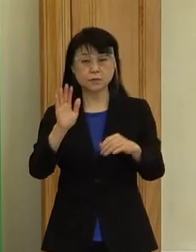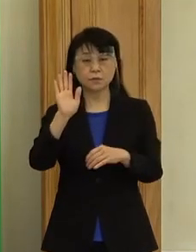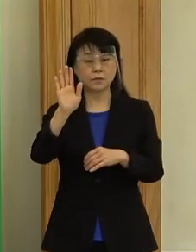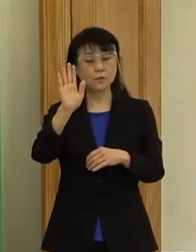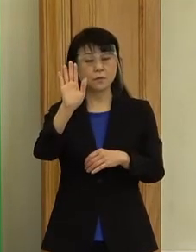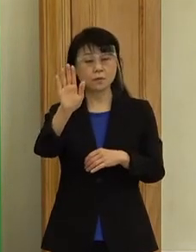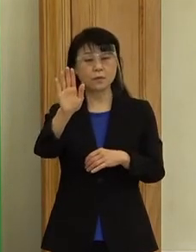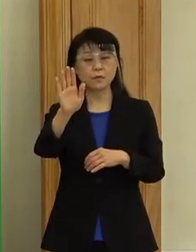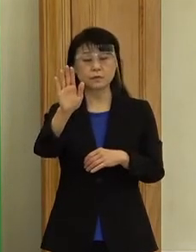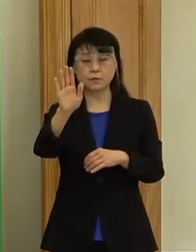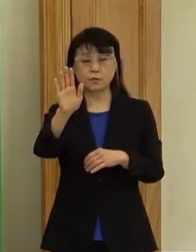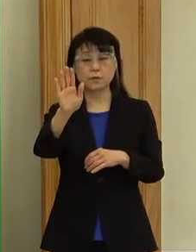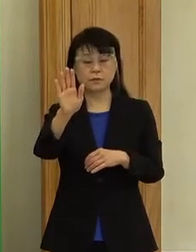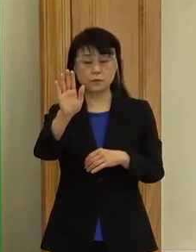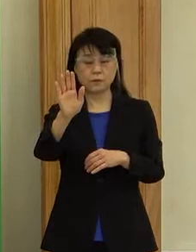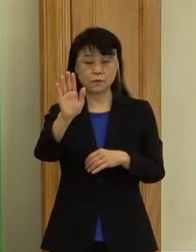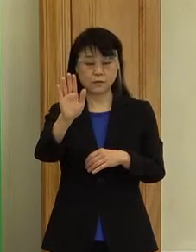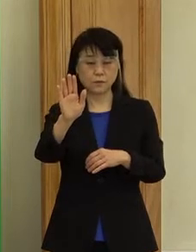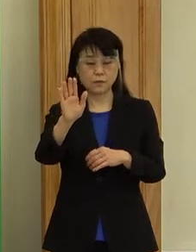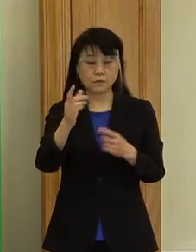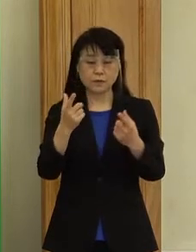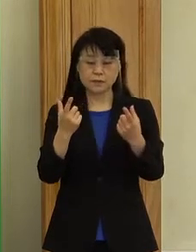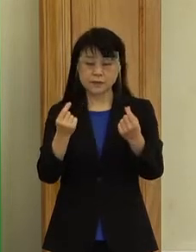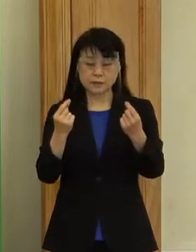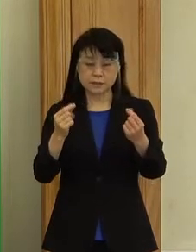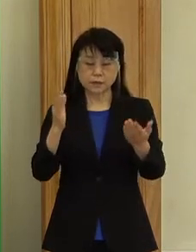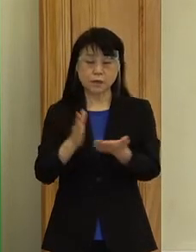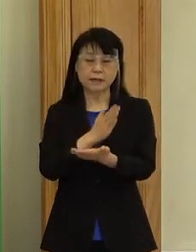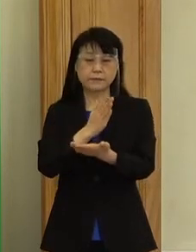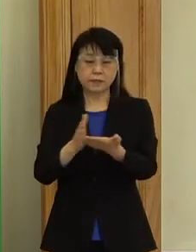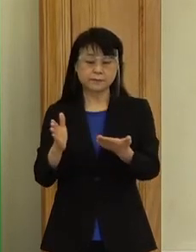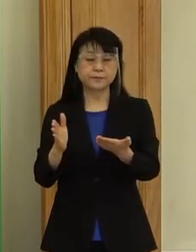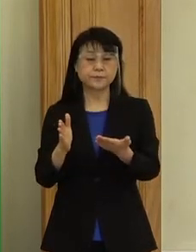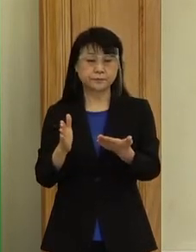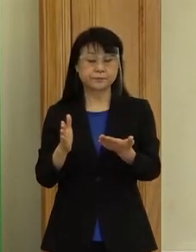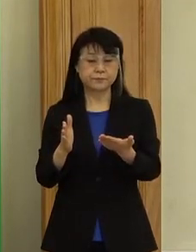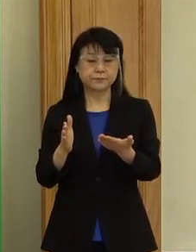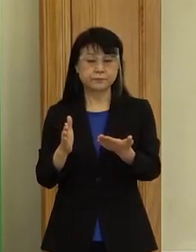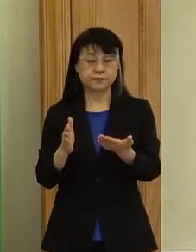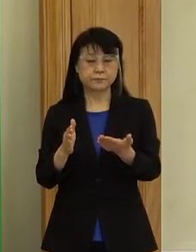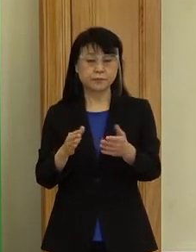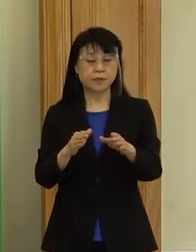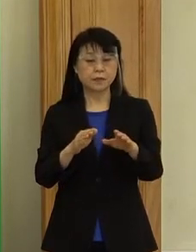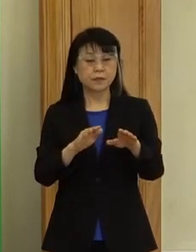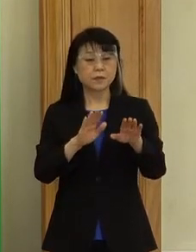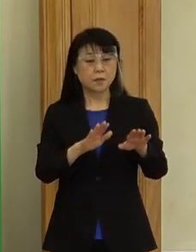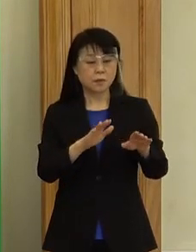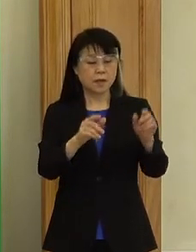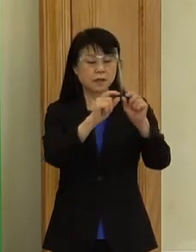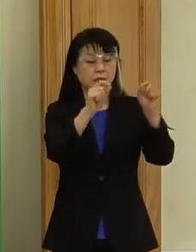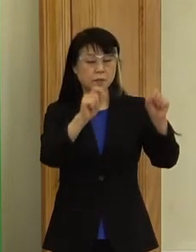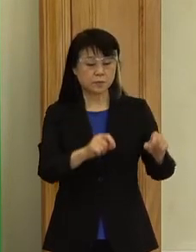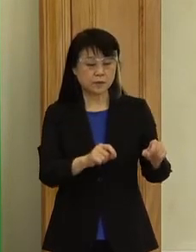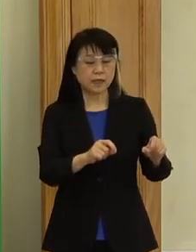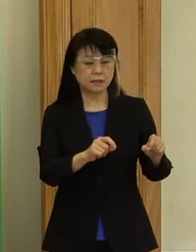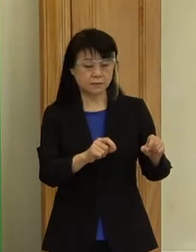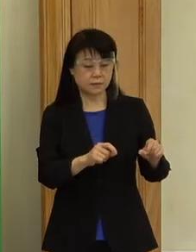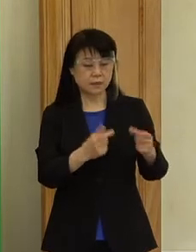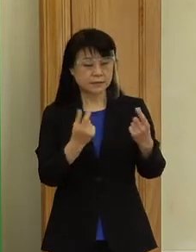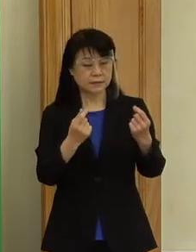しっかりとした経営判断というものが、まあ、今回のことを他山の石としてですね、ま